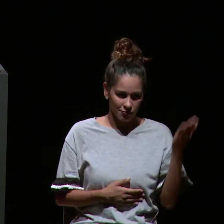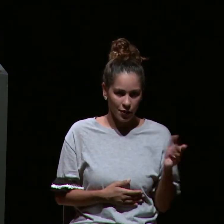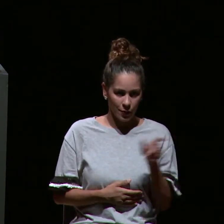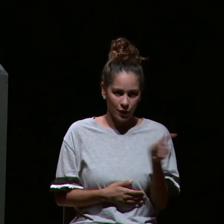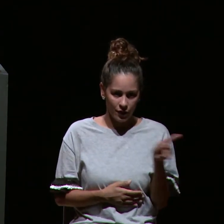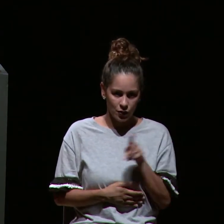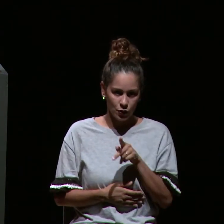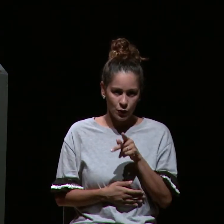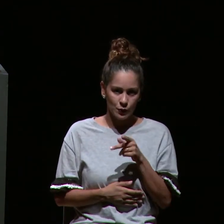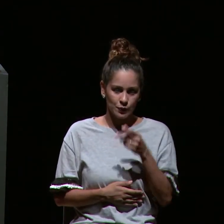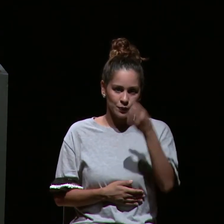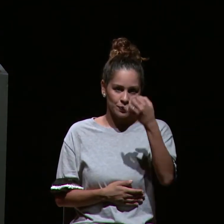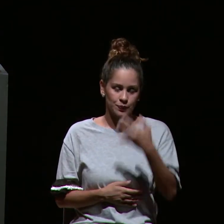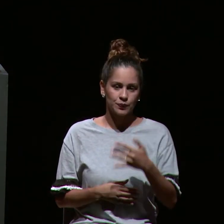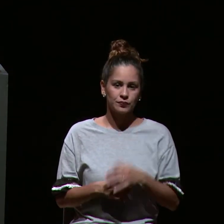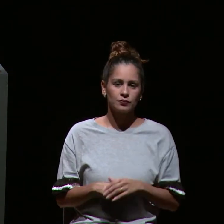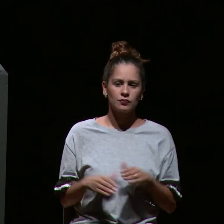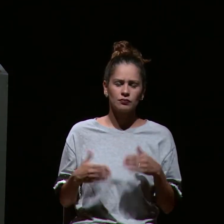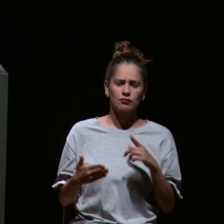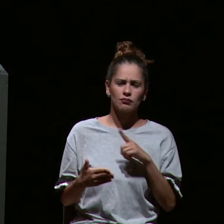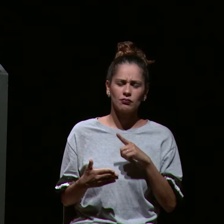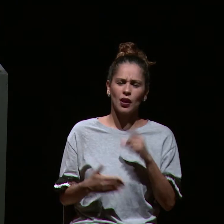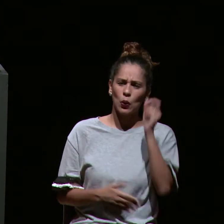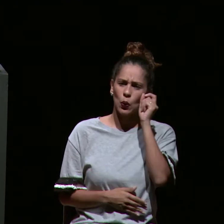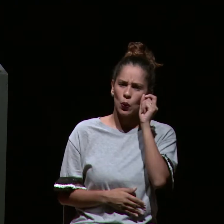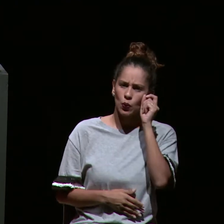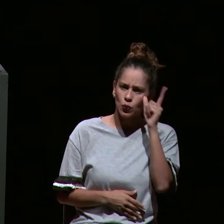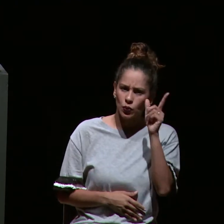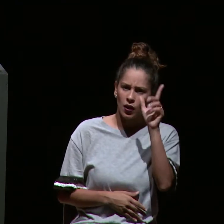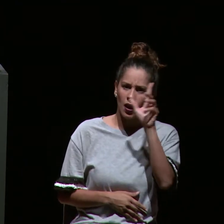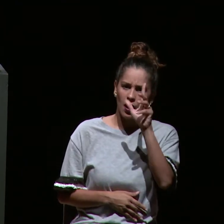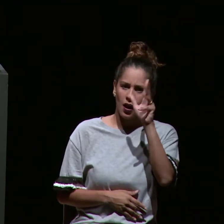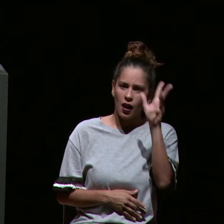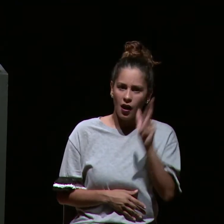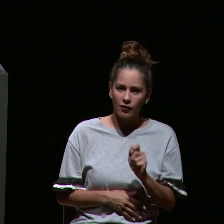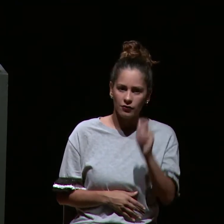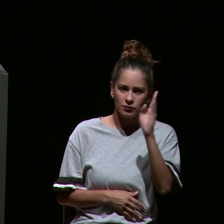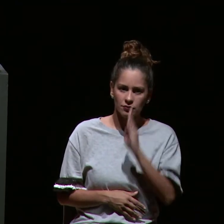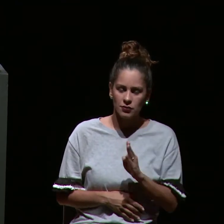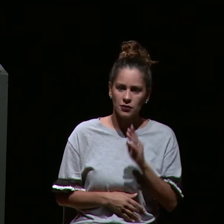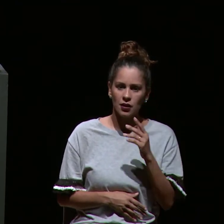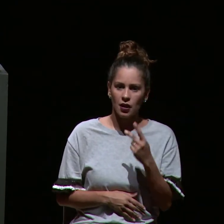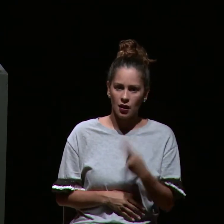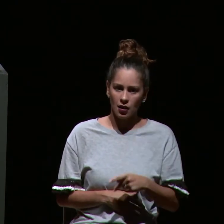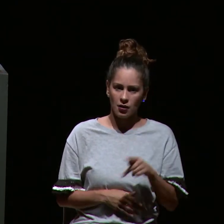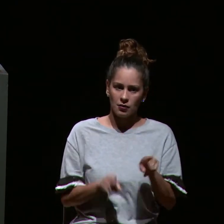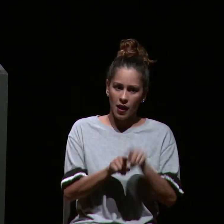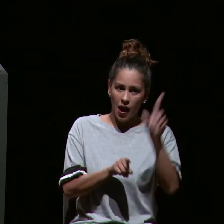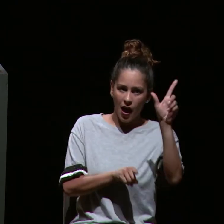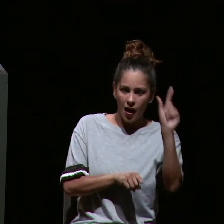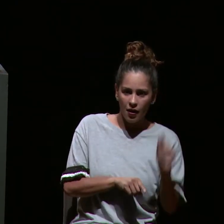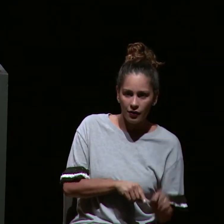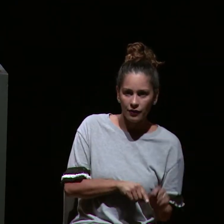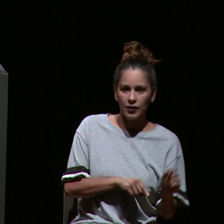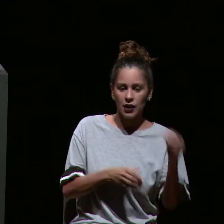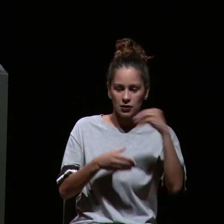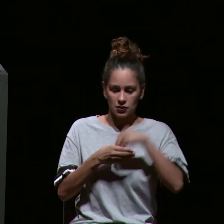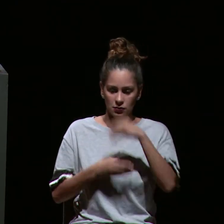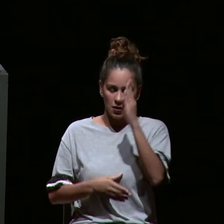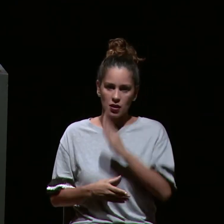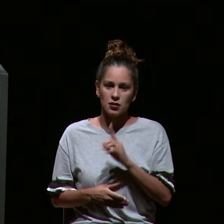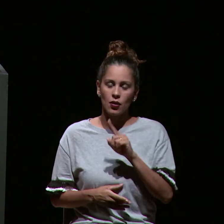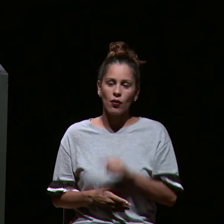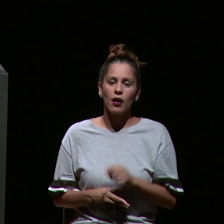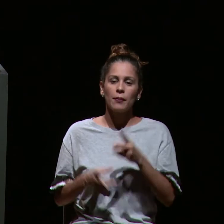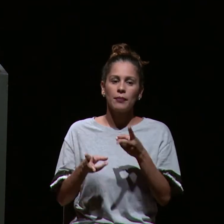cultura afro-brasileira e africana no Brasil é também encarar as ininterruptas formas de hierarquização e solapamento dessas manifestações